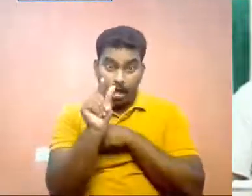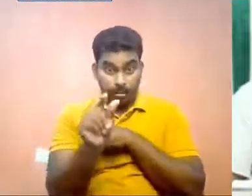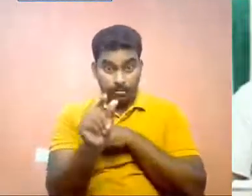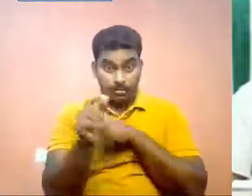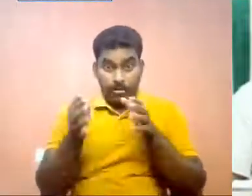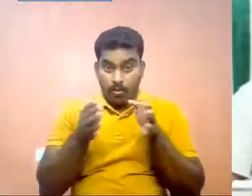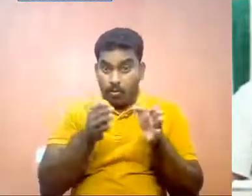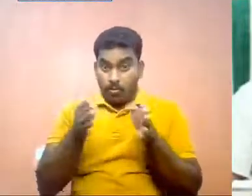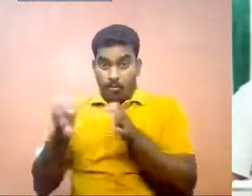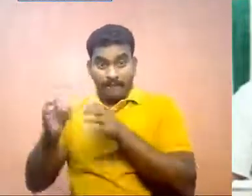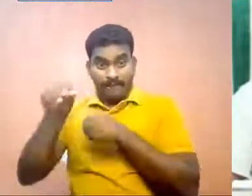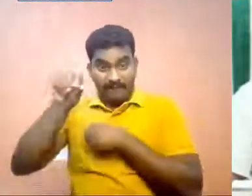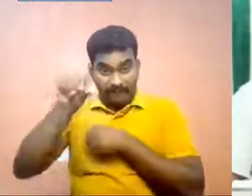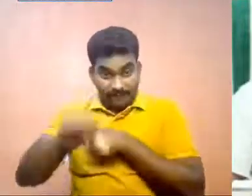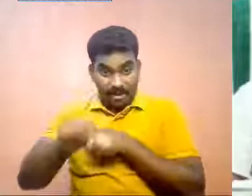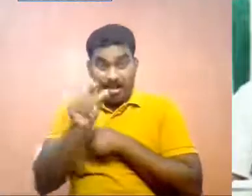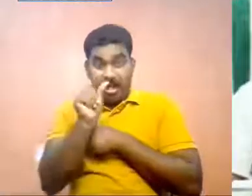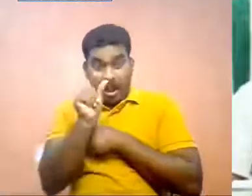ഒരാൾ പുറത്തിറങ്ങുമ്പോൾ